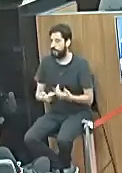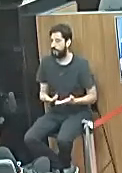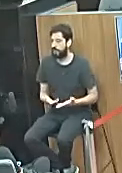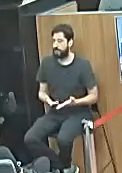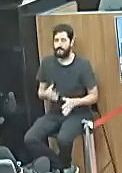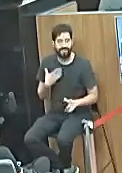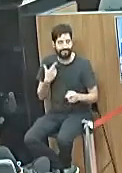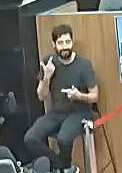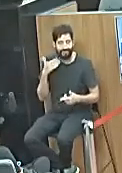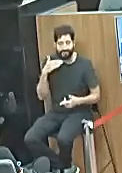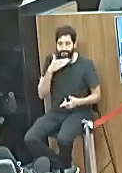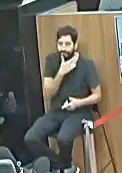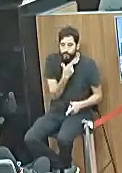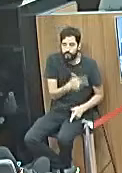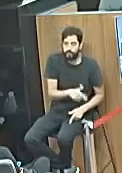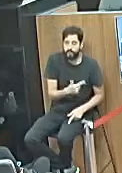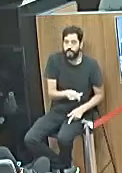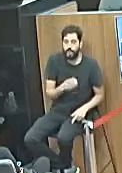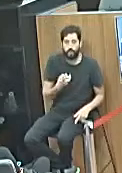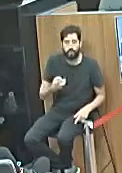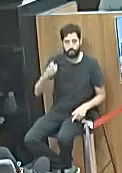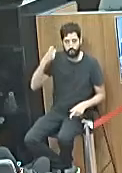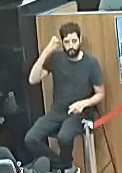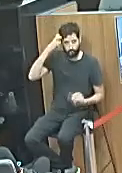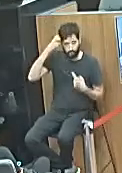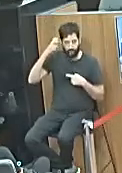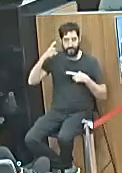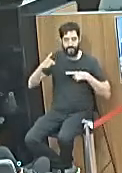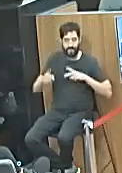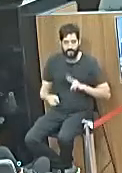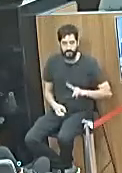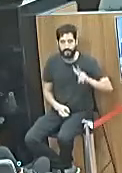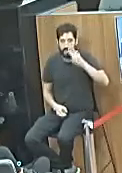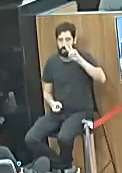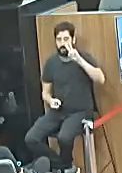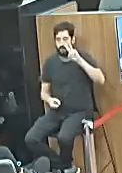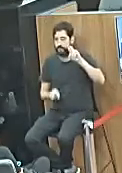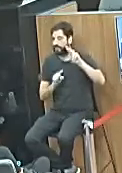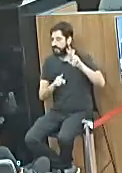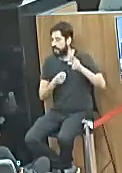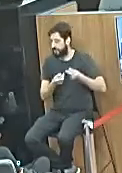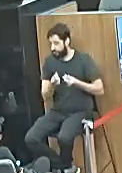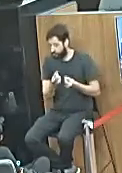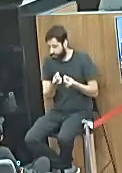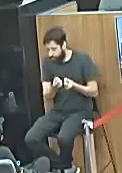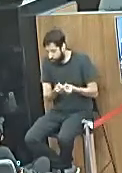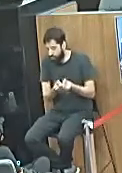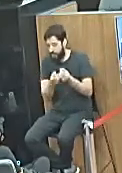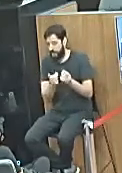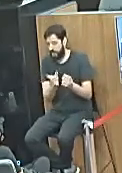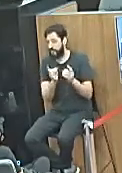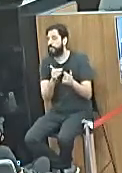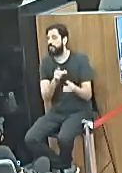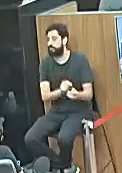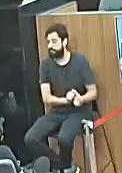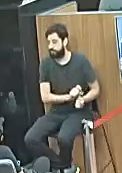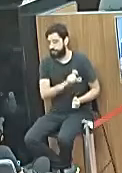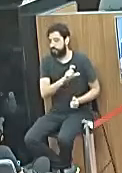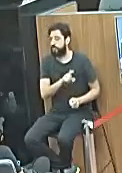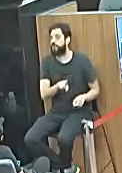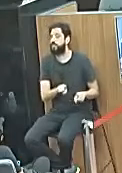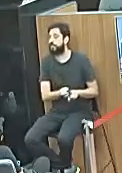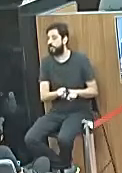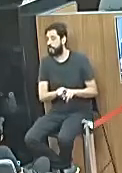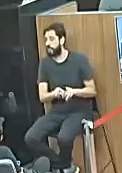não percebe que a cultura ela também além de valorizar e será geração de renda de muita gente que vive dela ela de forma